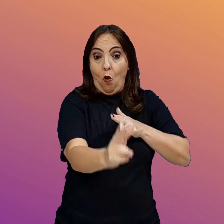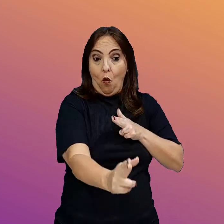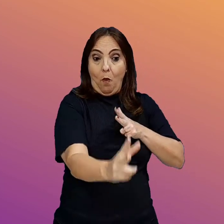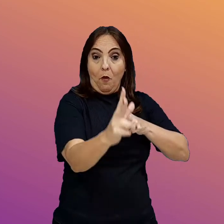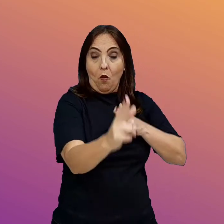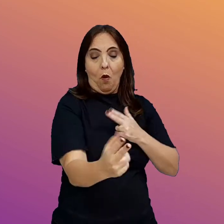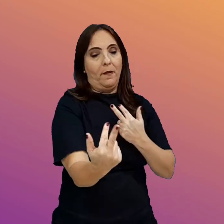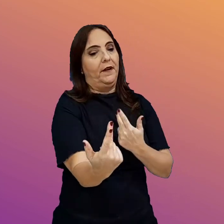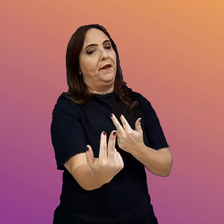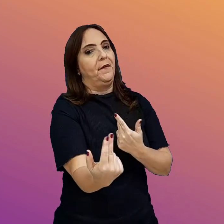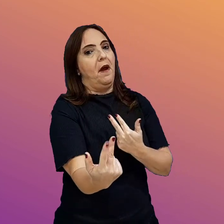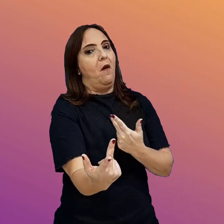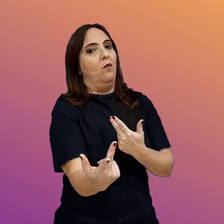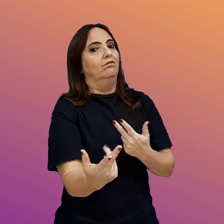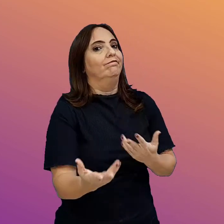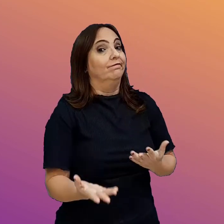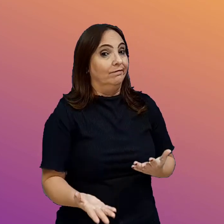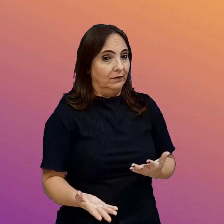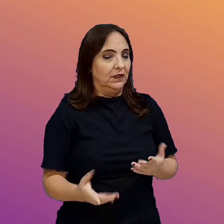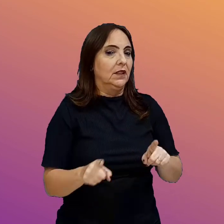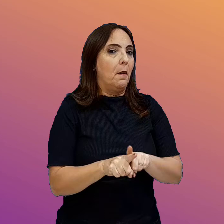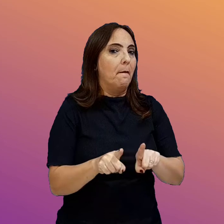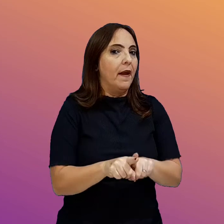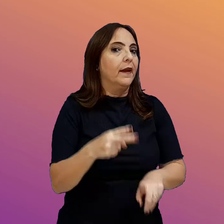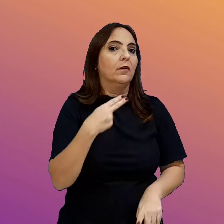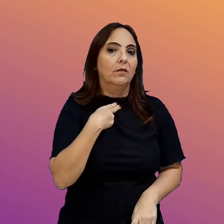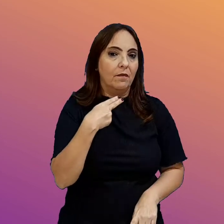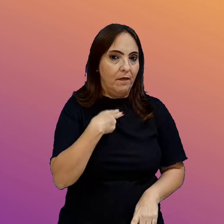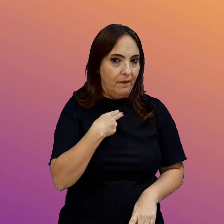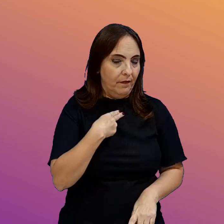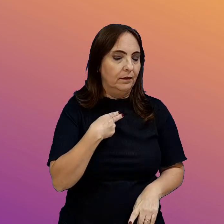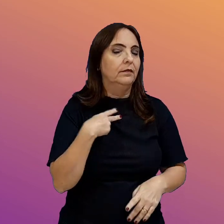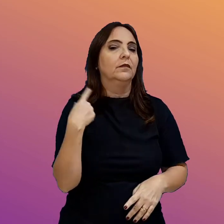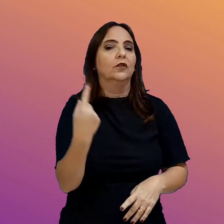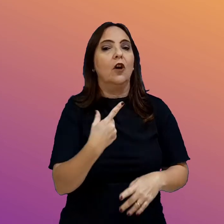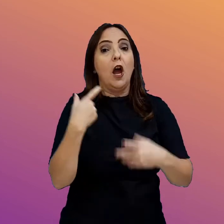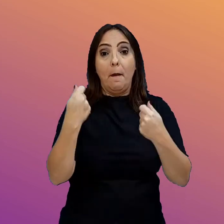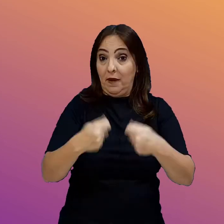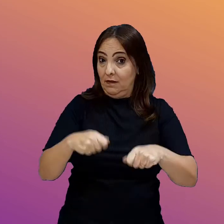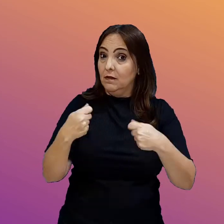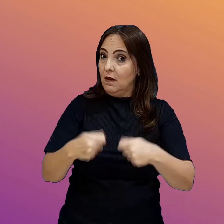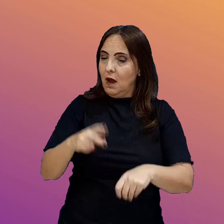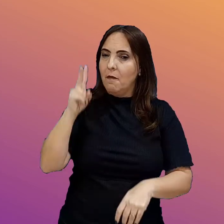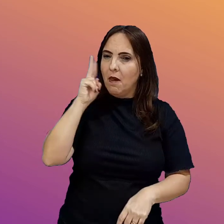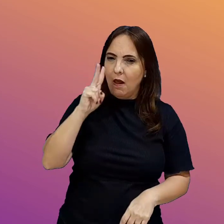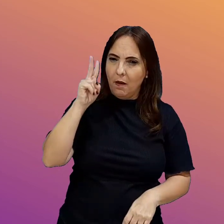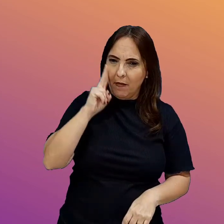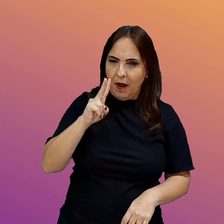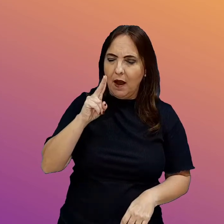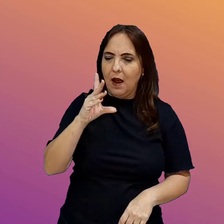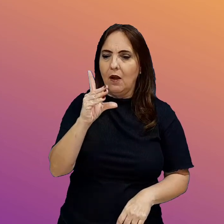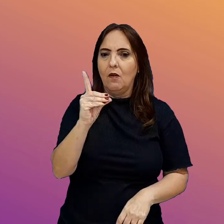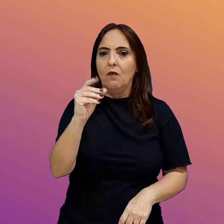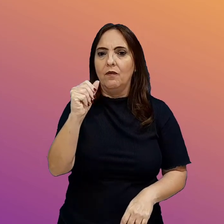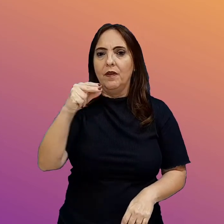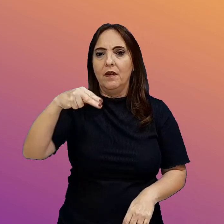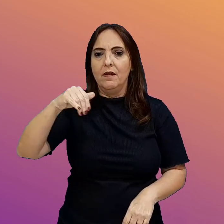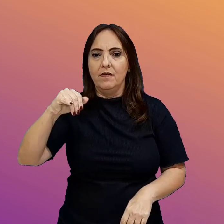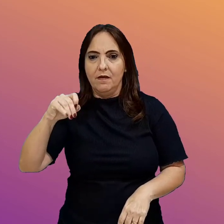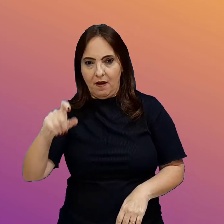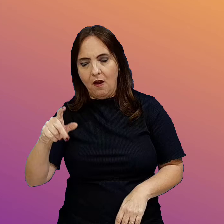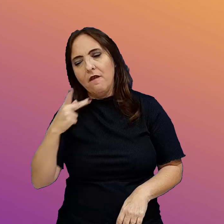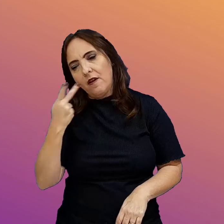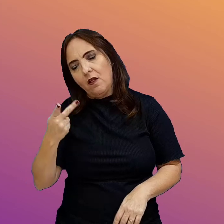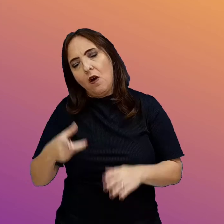a gente faria. Né? E a gente precisa lembrar que, como o Daniel falou, eles estão em